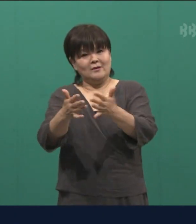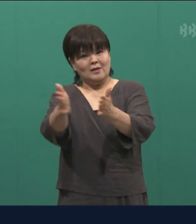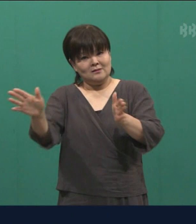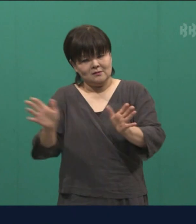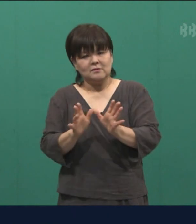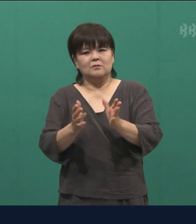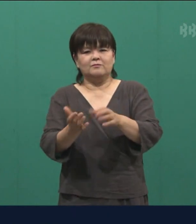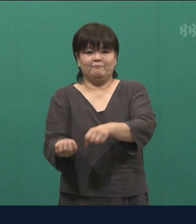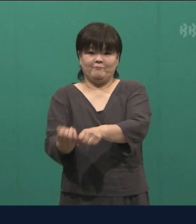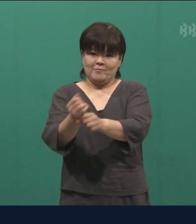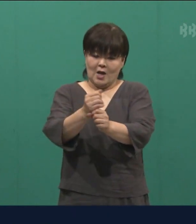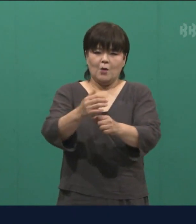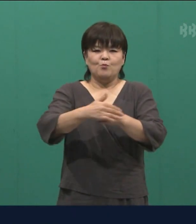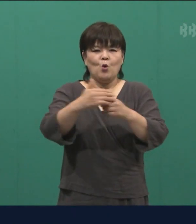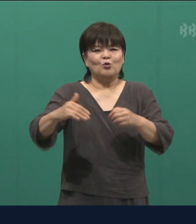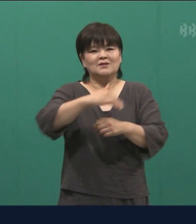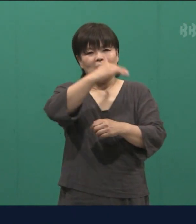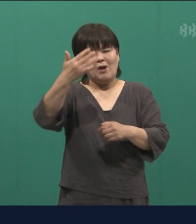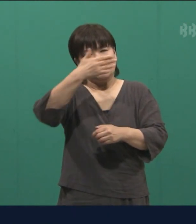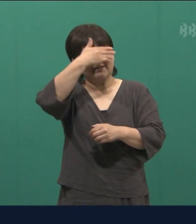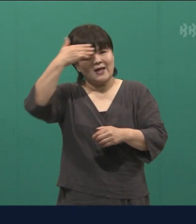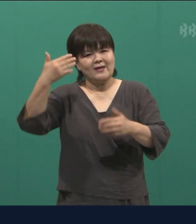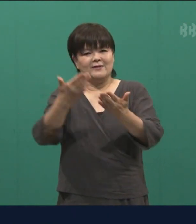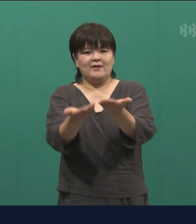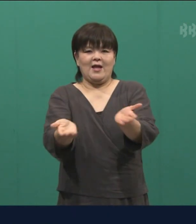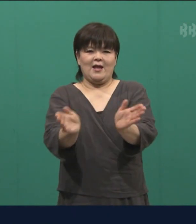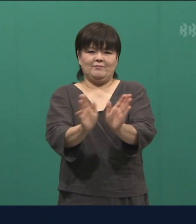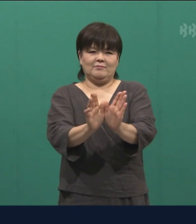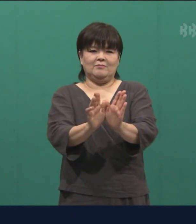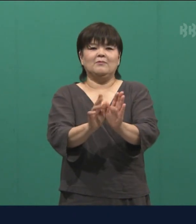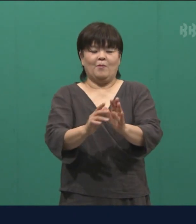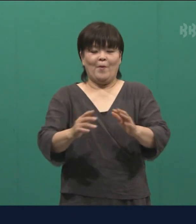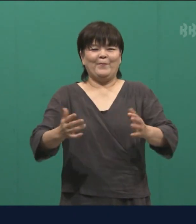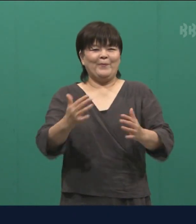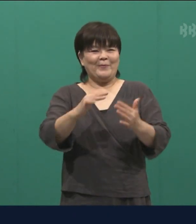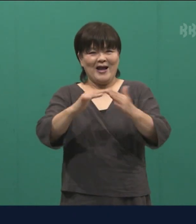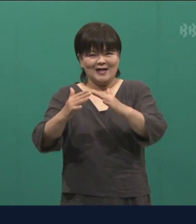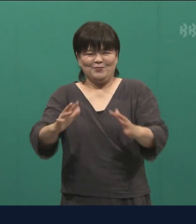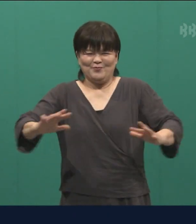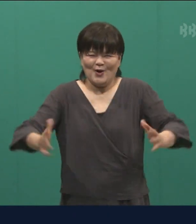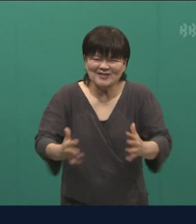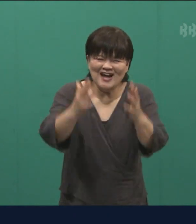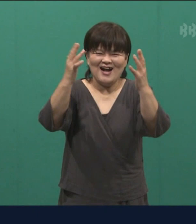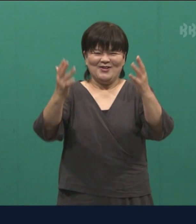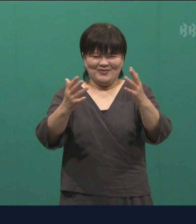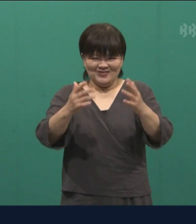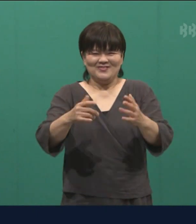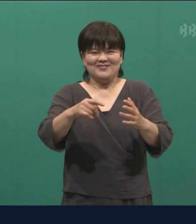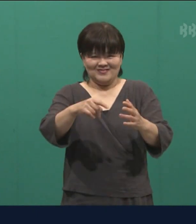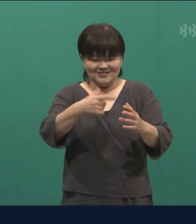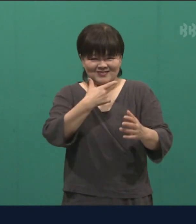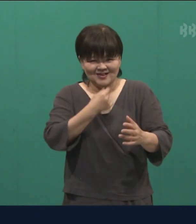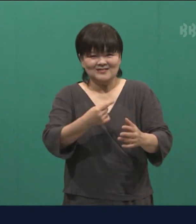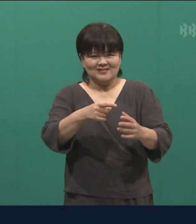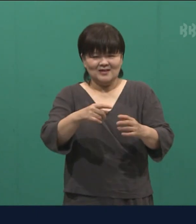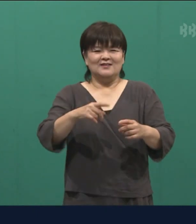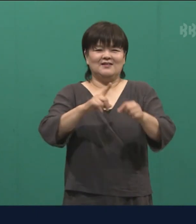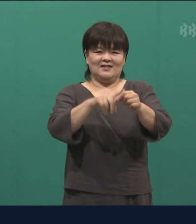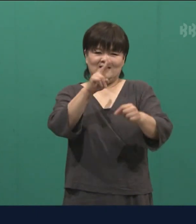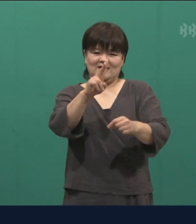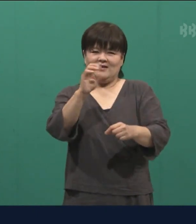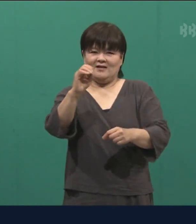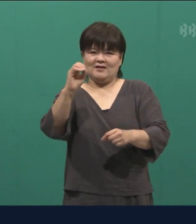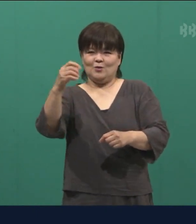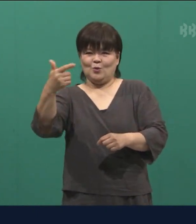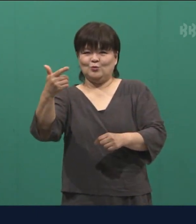い世代で構成する守山青年団が町を盛り上げたいと2006年に始